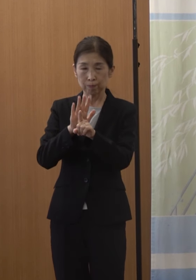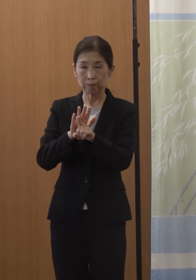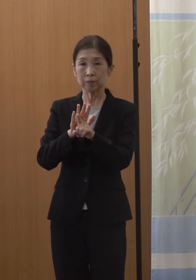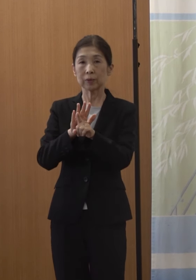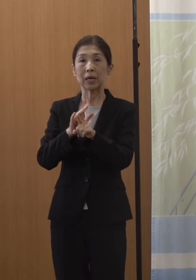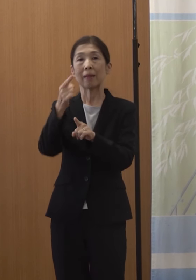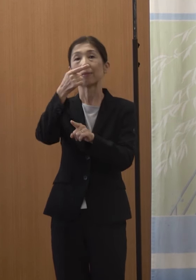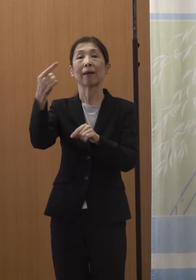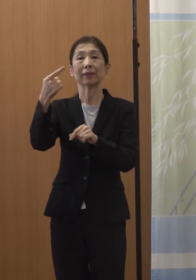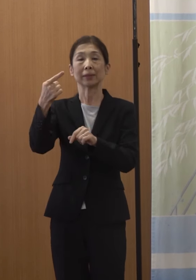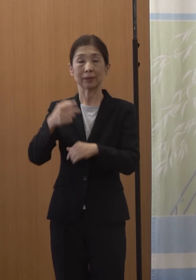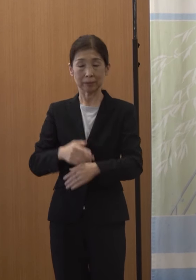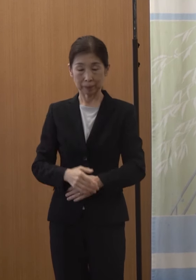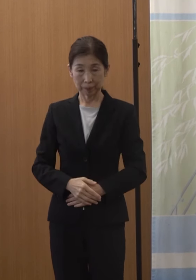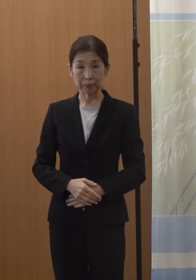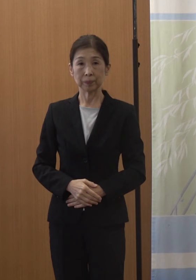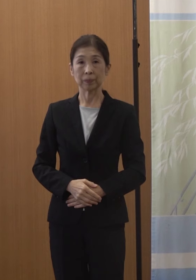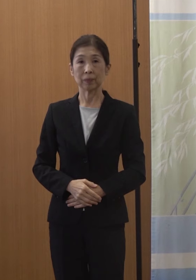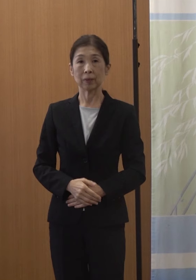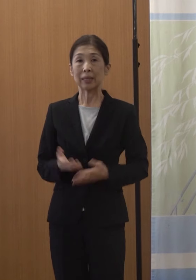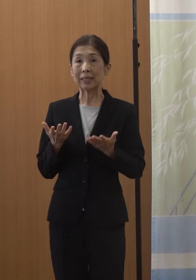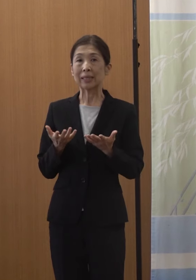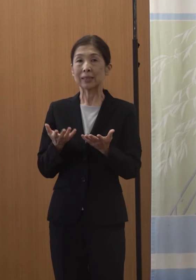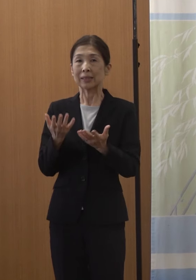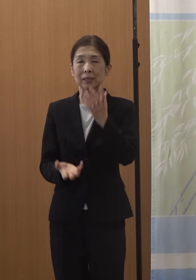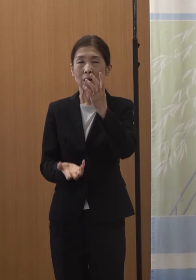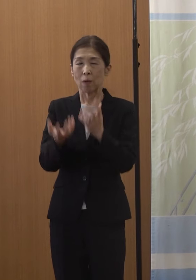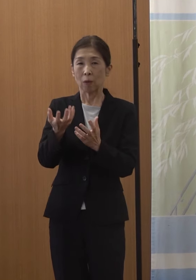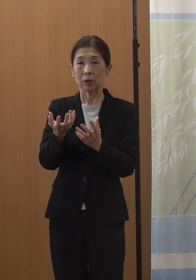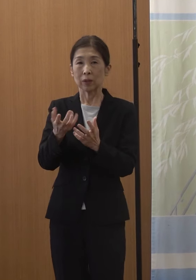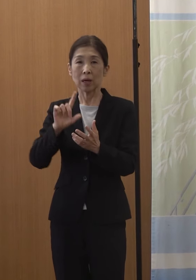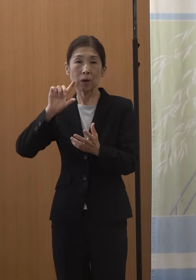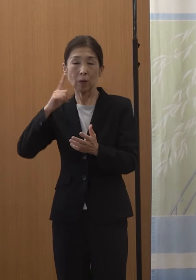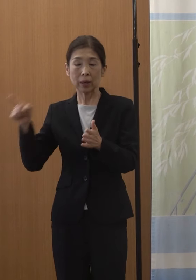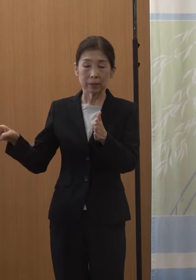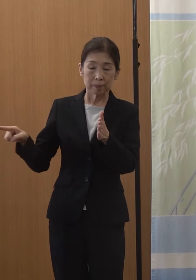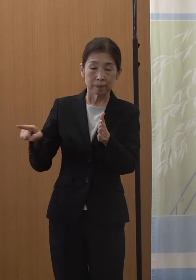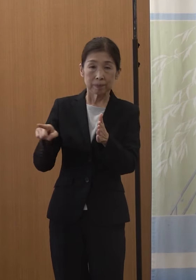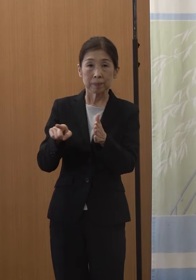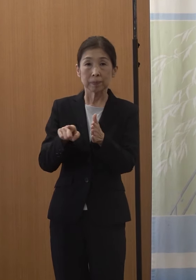。地震が発生してから半年も経って、